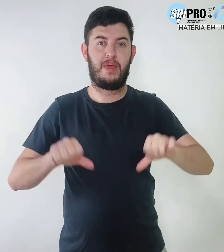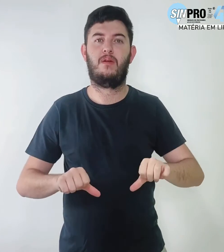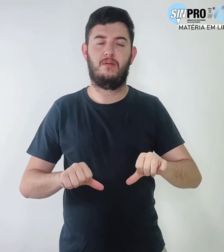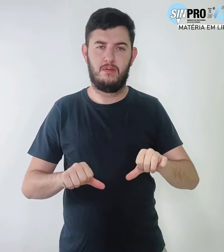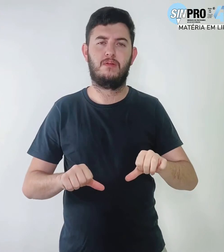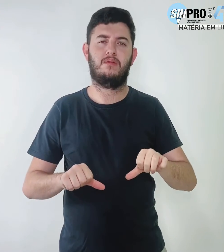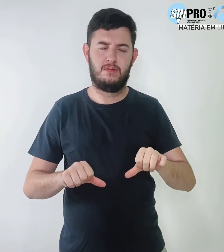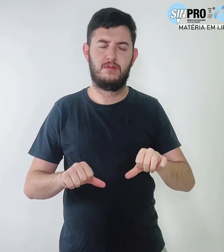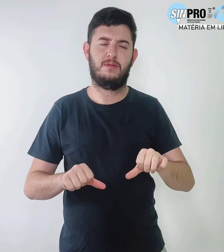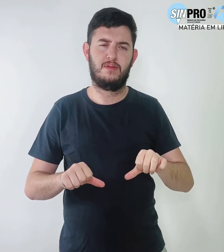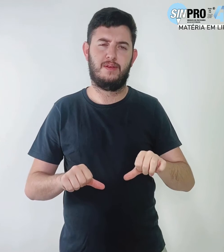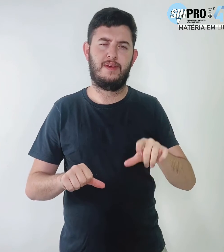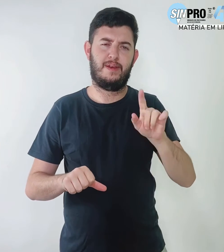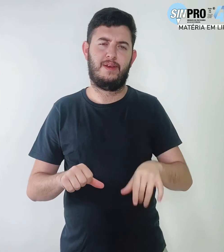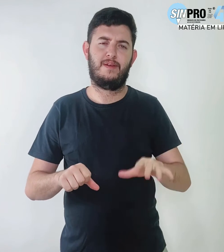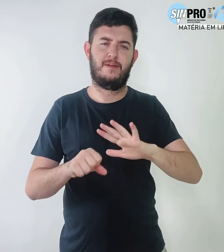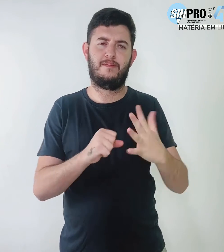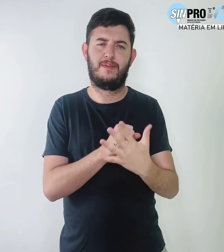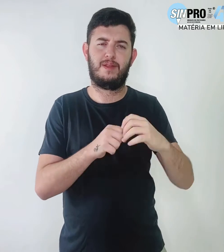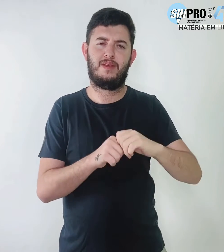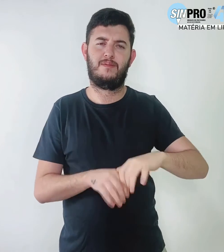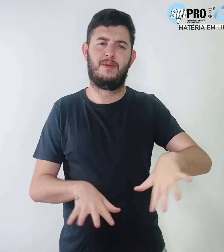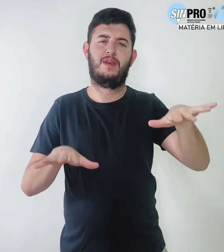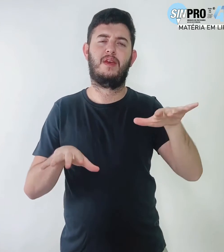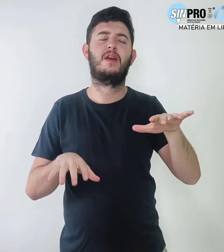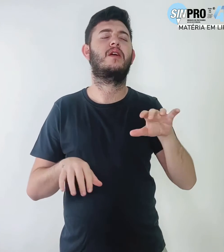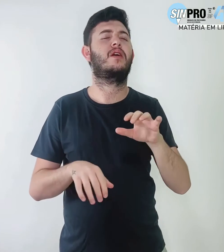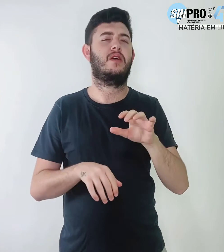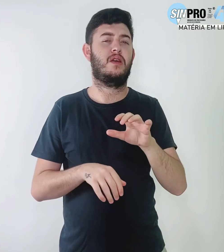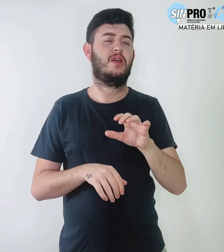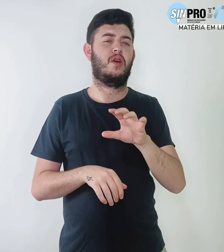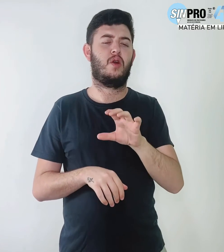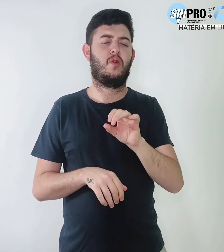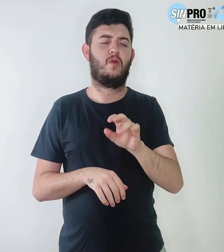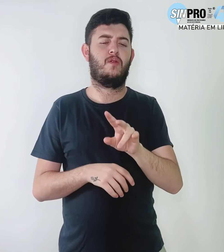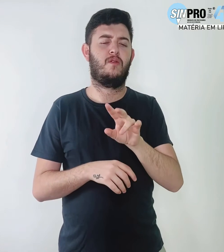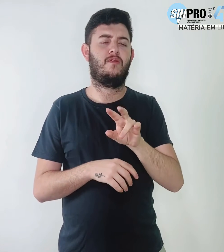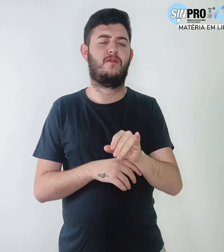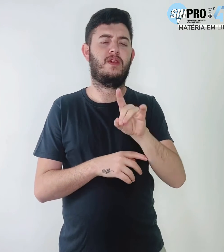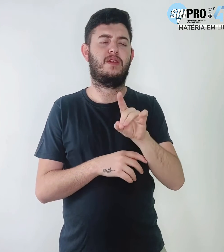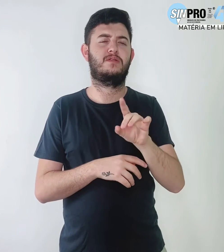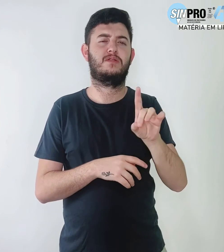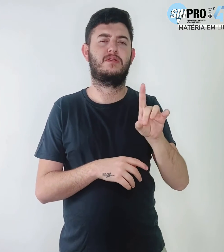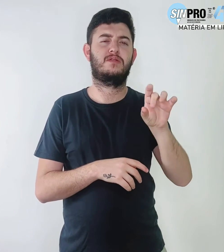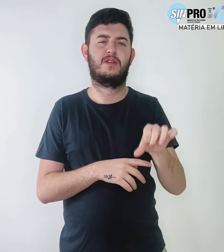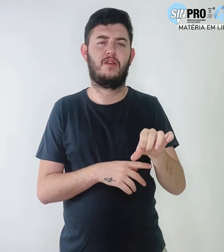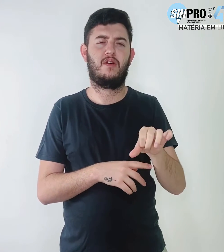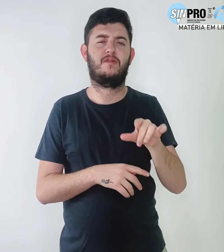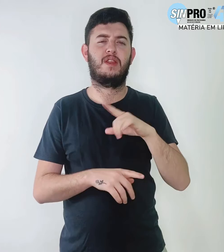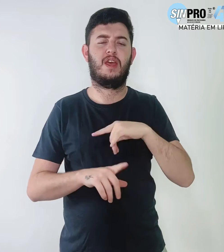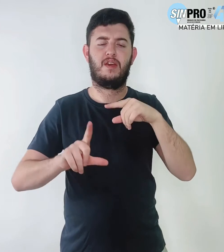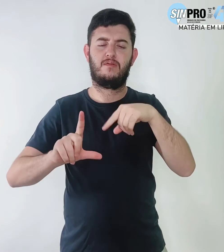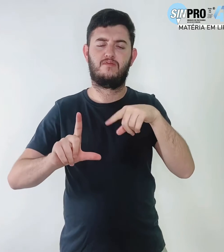momentos da pandemia do novo coronavírus, com todos os números da Covid-19 em aceleração para